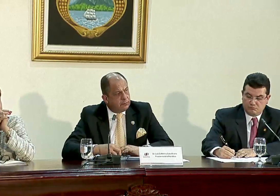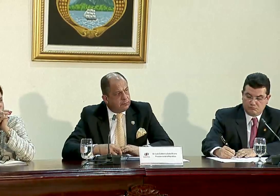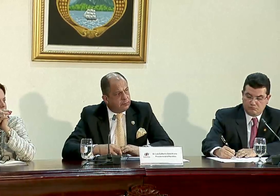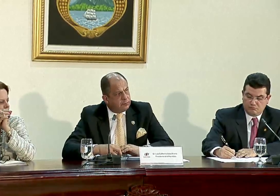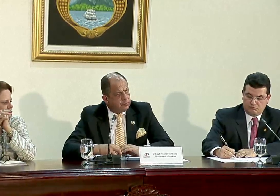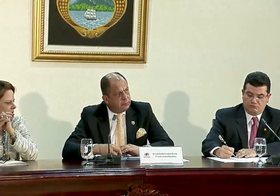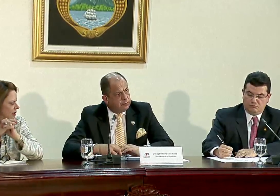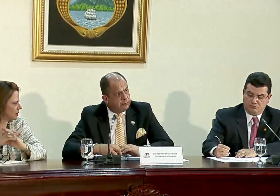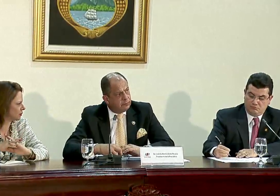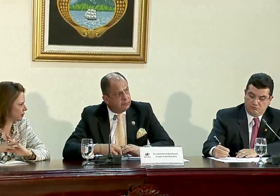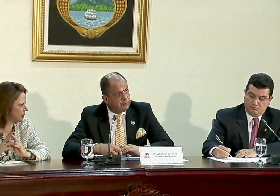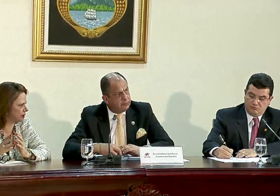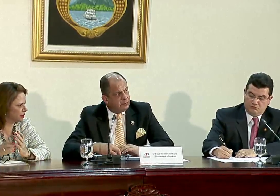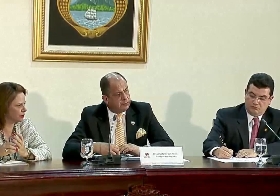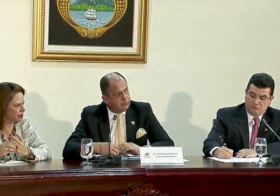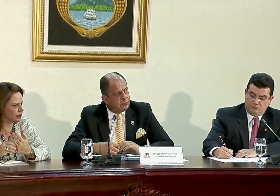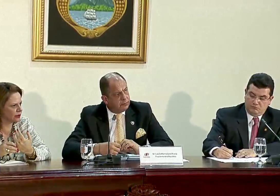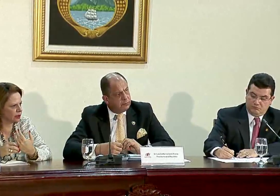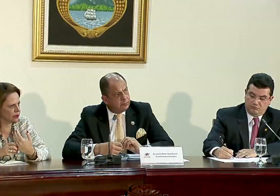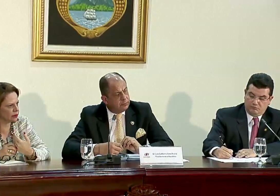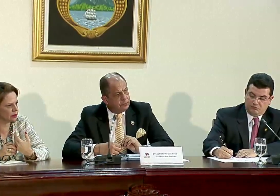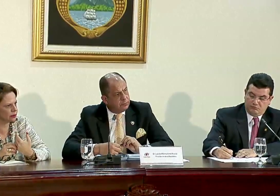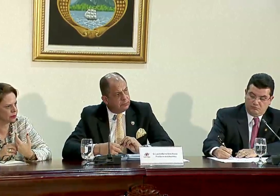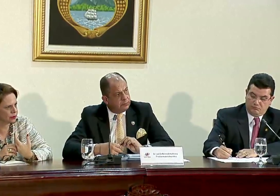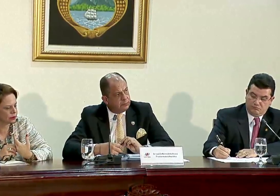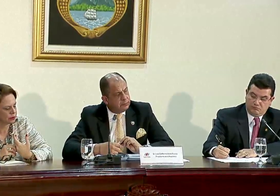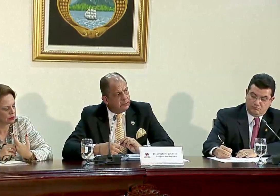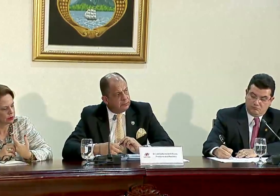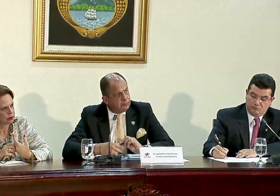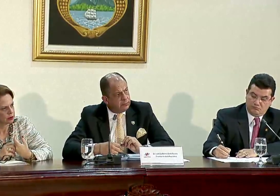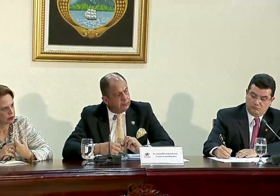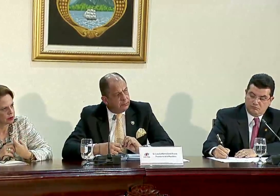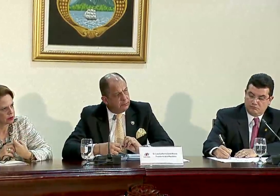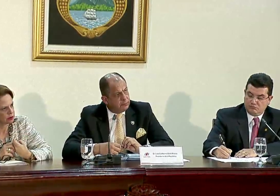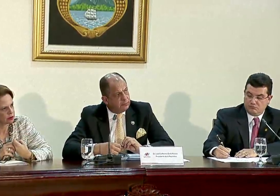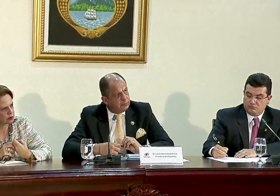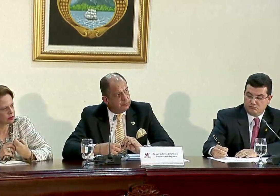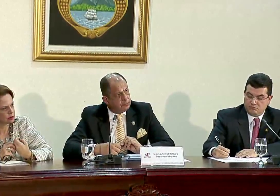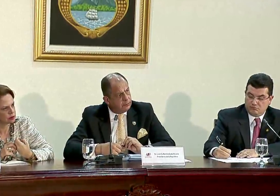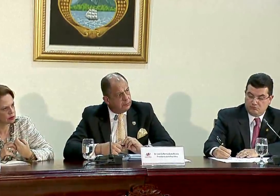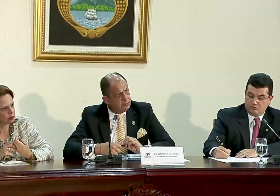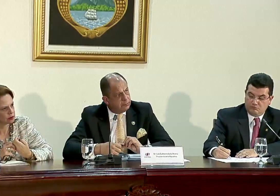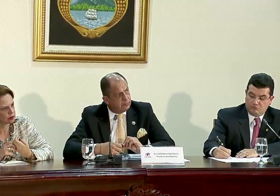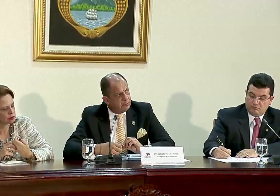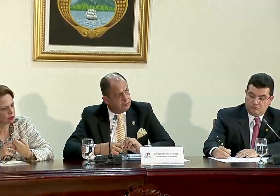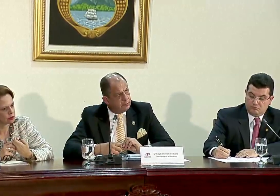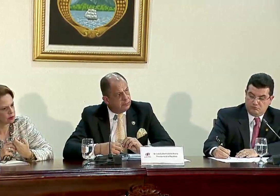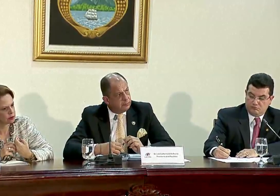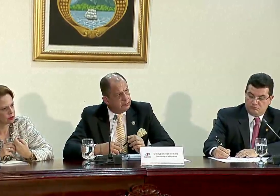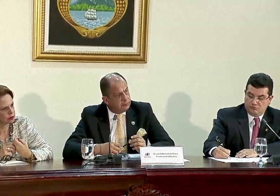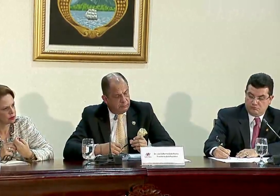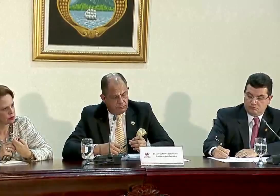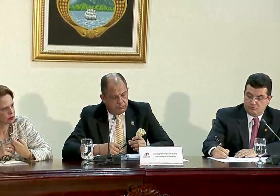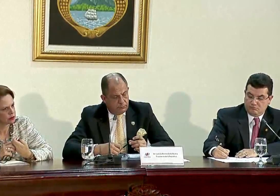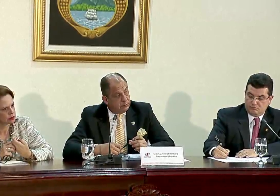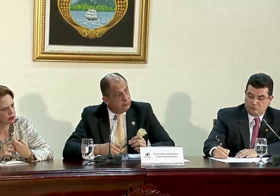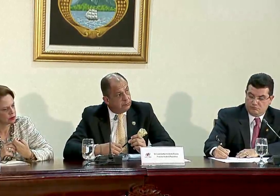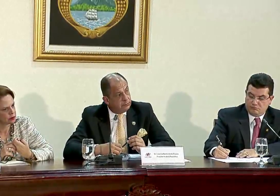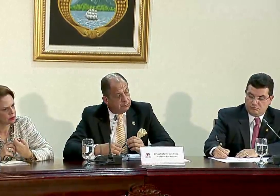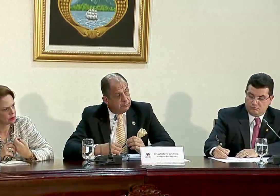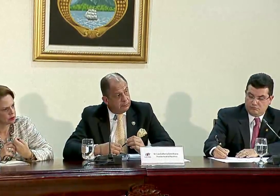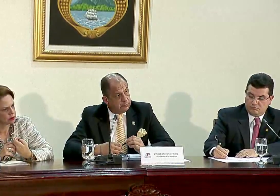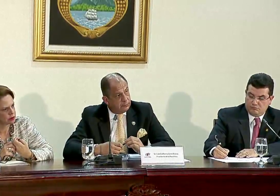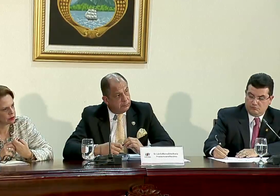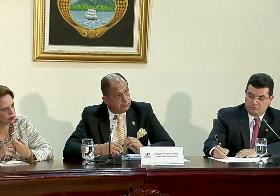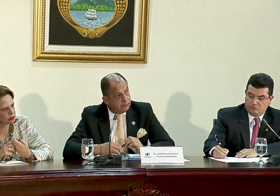tal cual estaba cuál es posición del gobierno con respecto al tema de la propiedad privada si lo que buscan es mayor control estatal